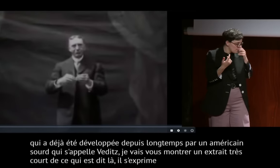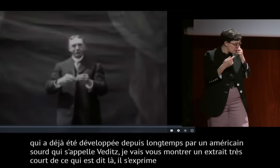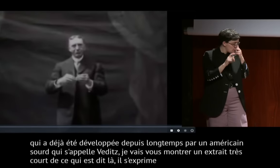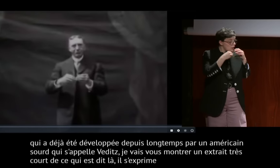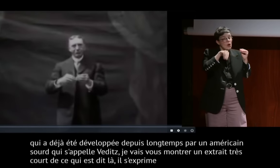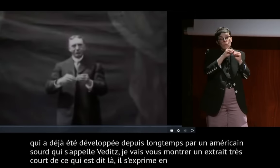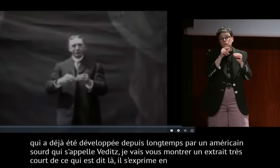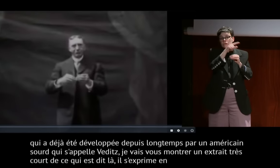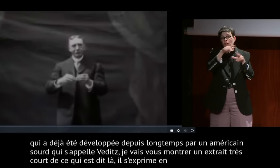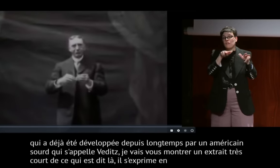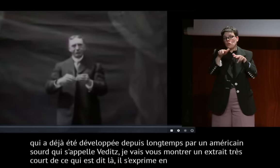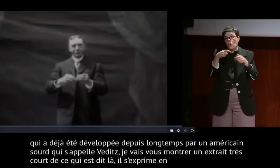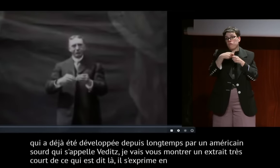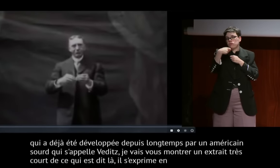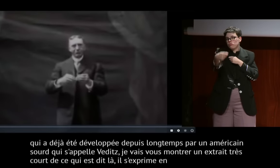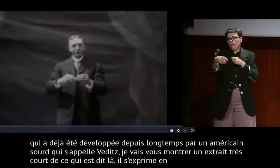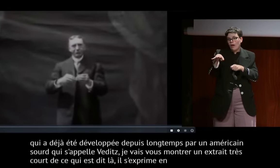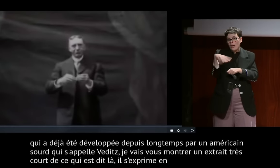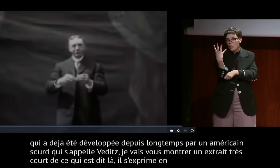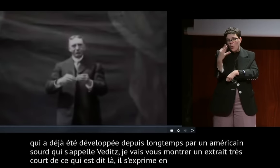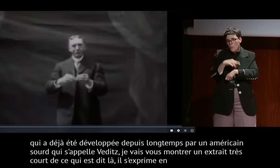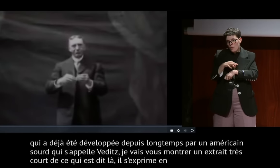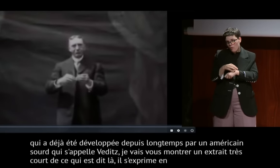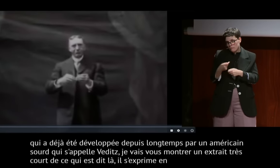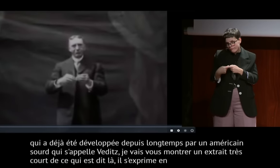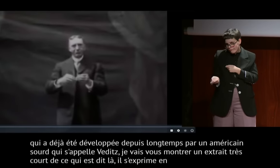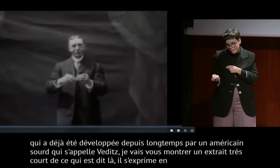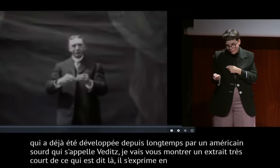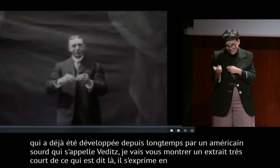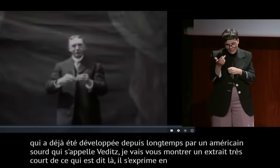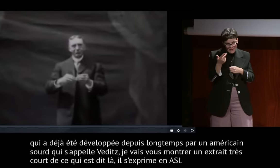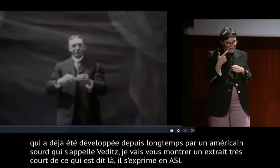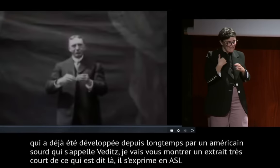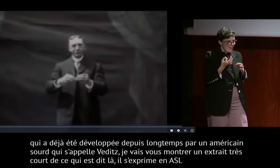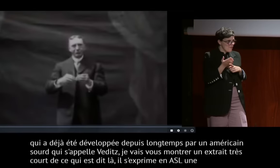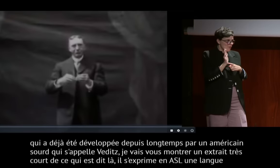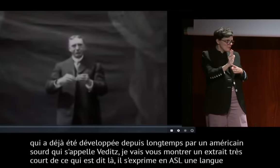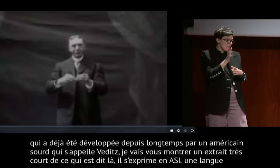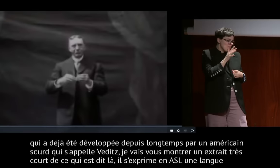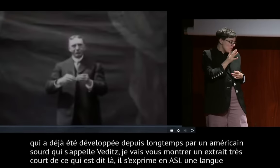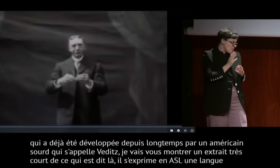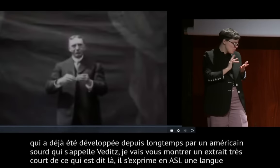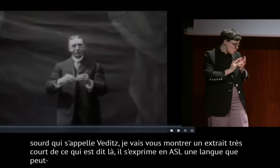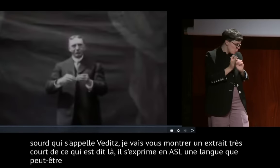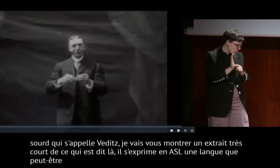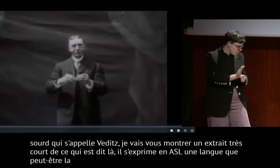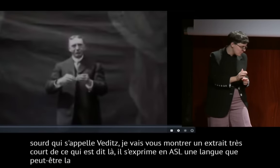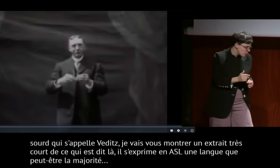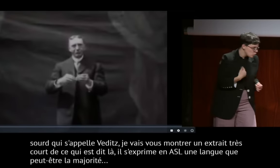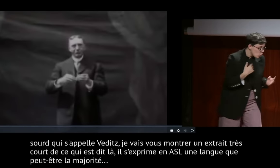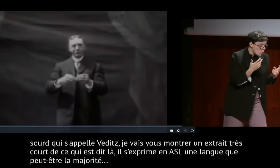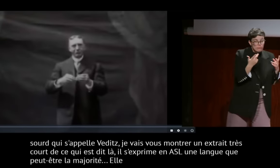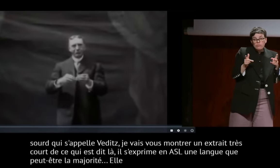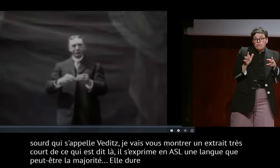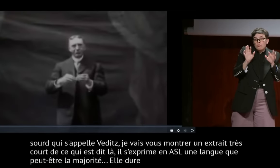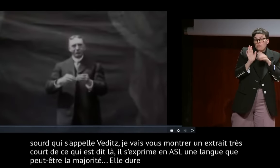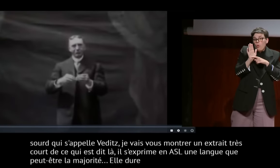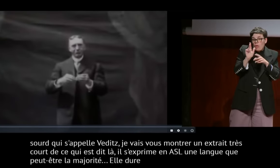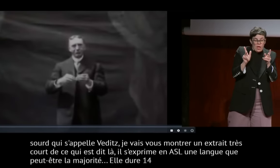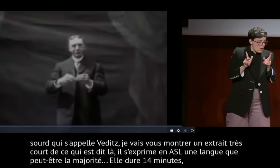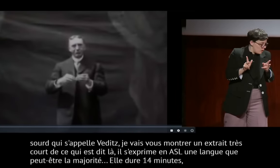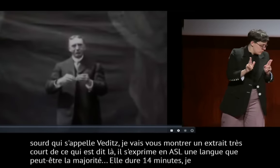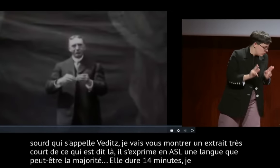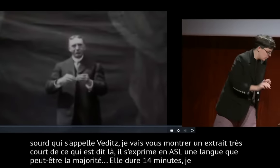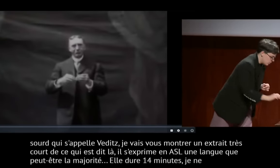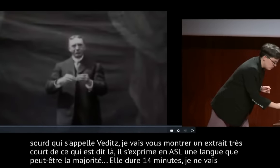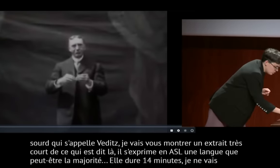alors, bien sûr, c'est une langue que peut-être la majorité ne... Elle dure 14 minutes, donc je ne vais pas vous montrer l'intégralité. Mais c'est une langue qui n'est pas